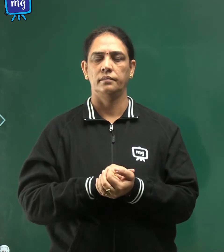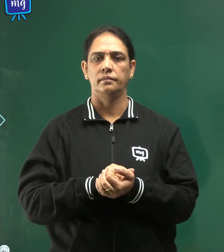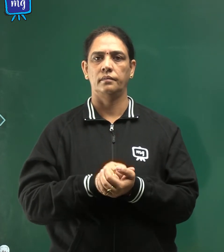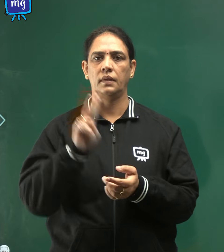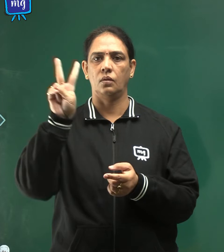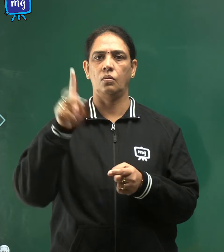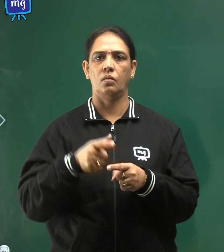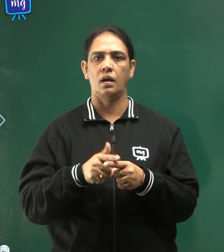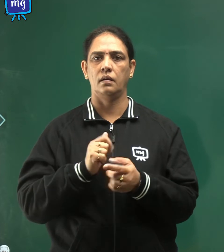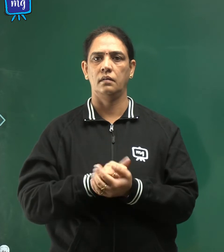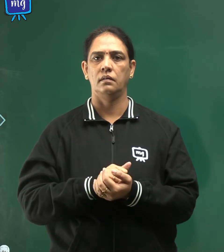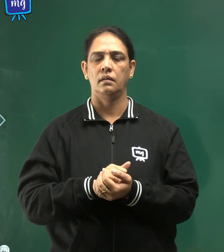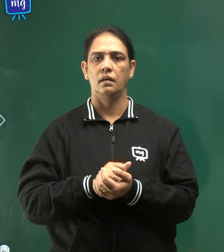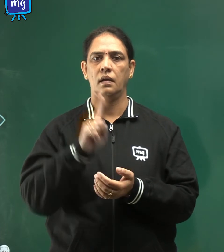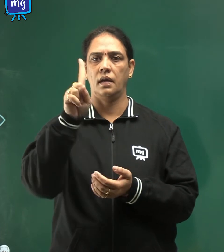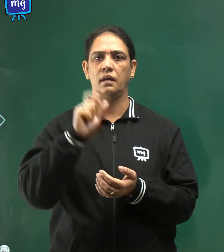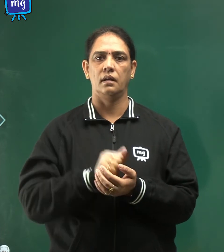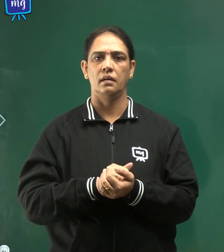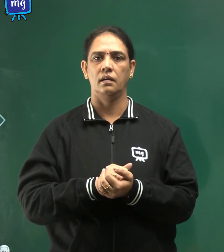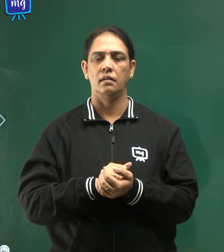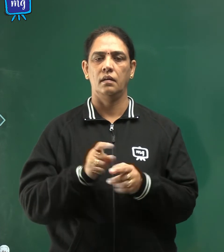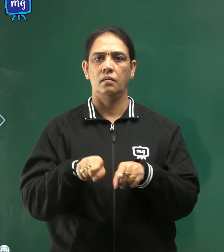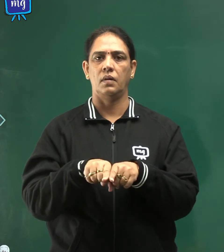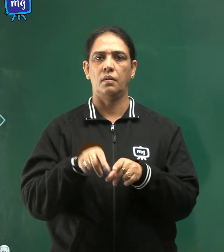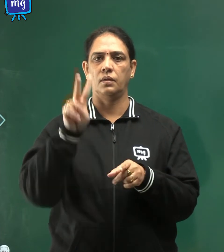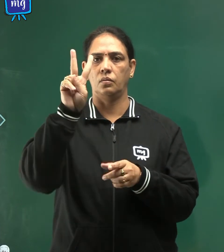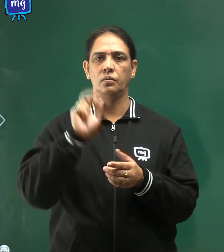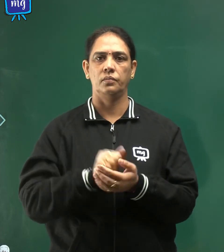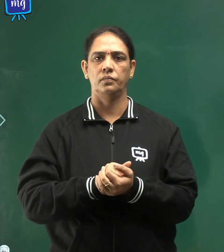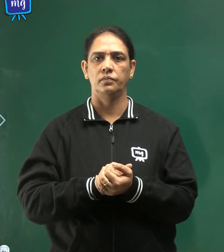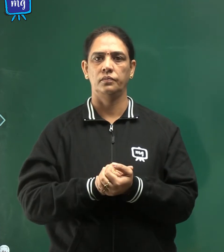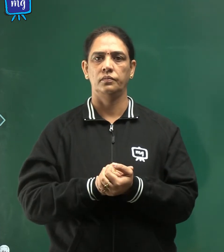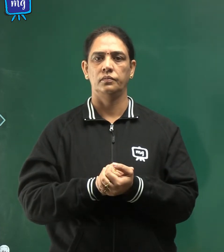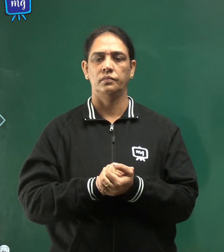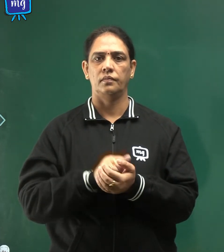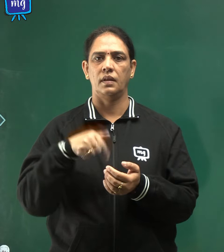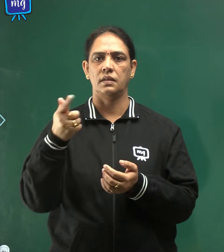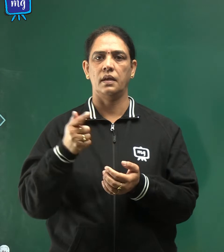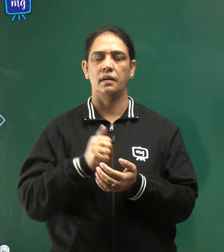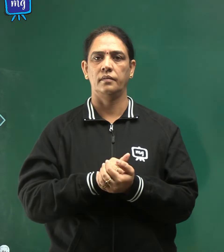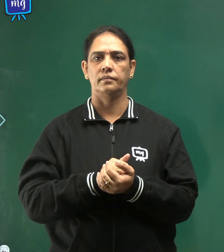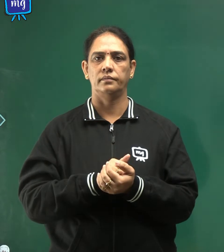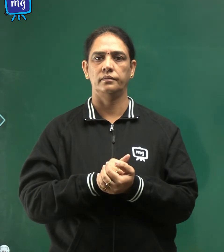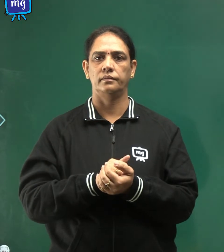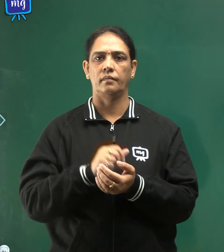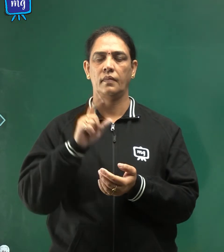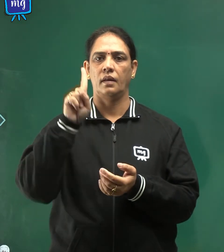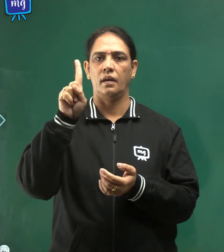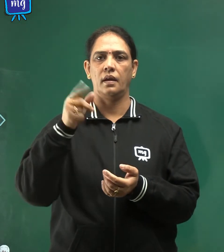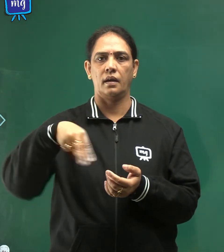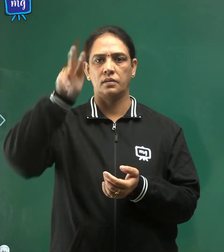2 गुणा 1 बराबर 2। अतः 1 का